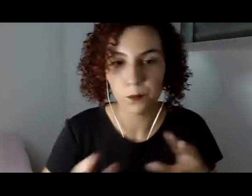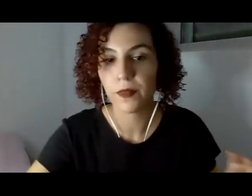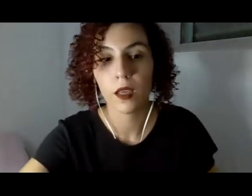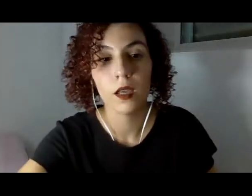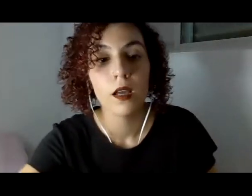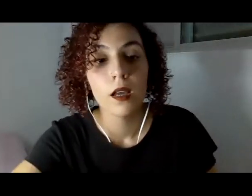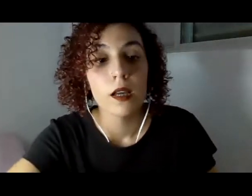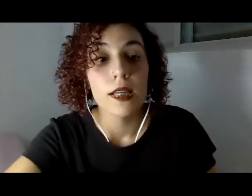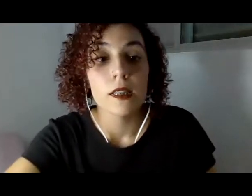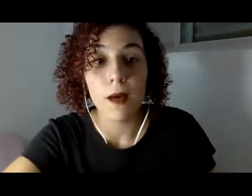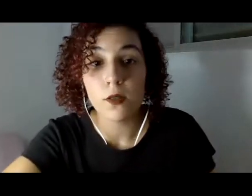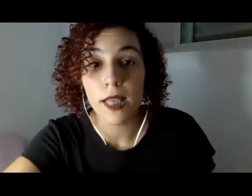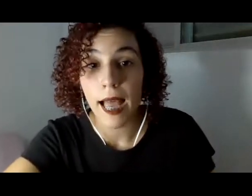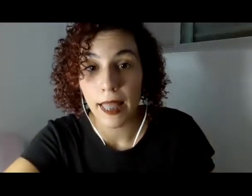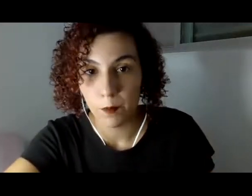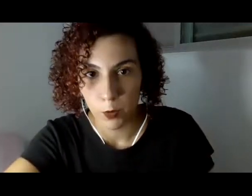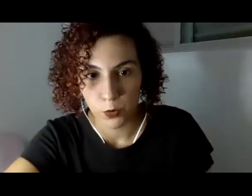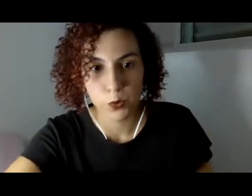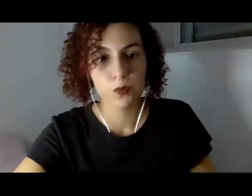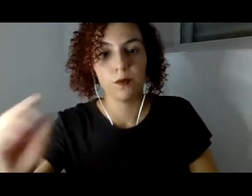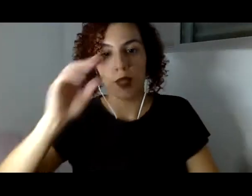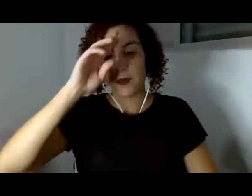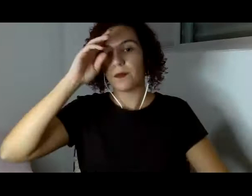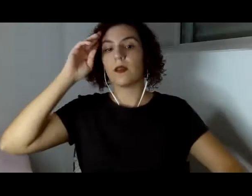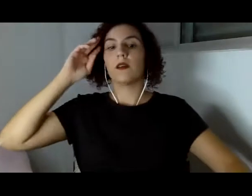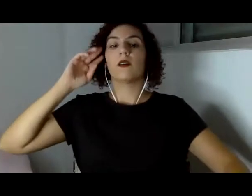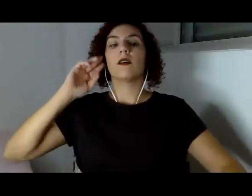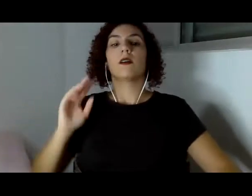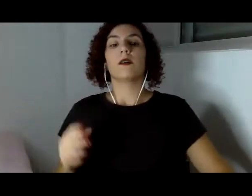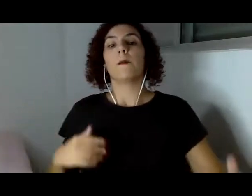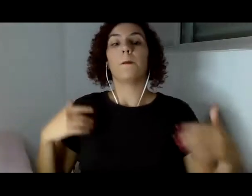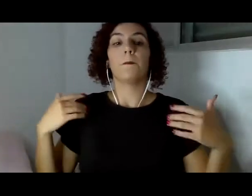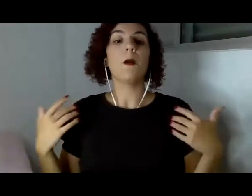Vamos lá. Espaços acadêmicos, né?